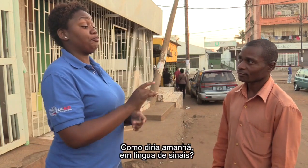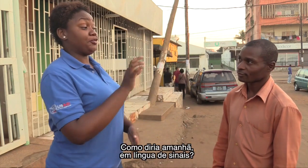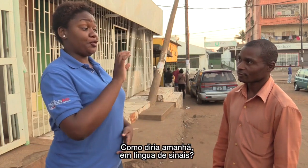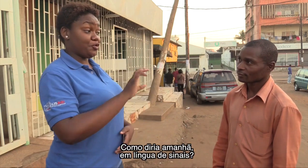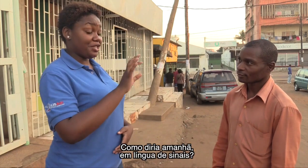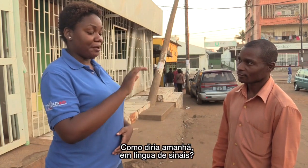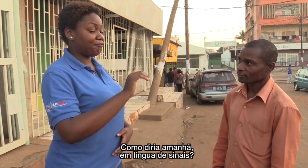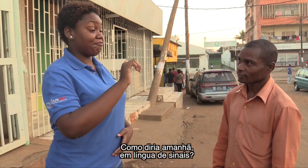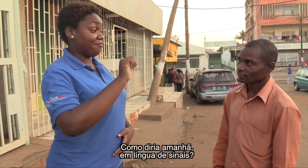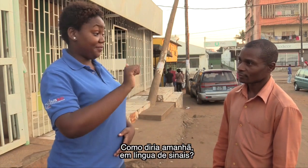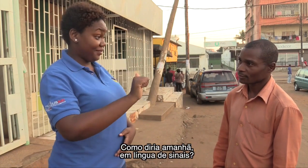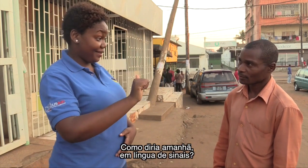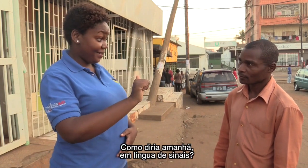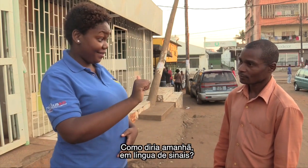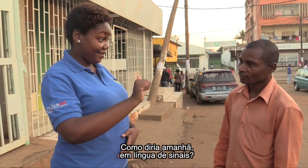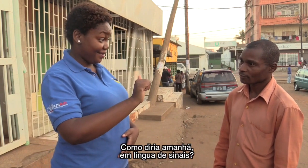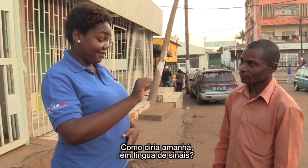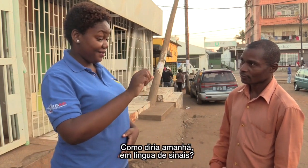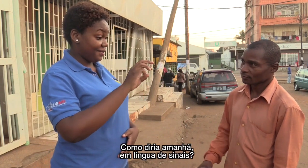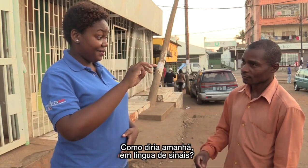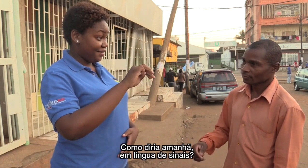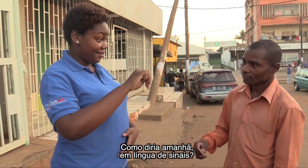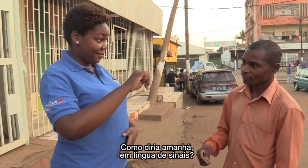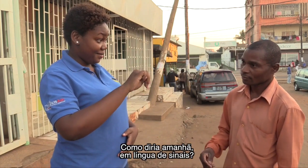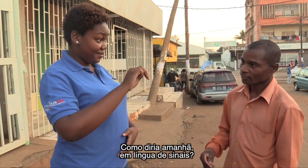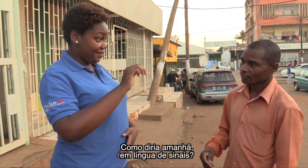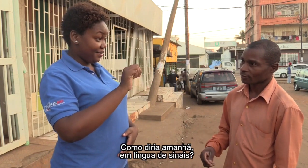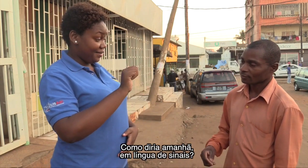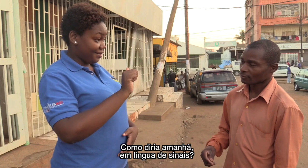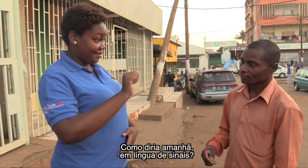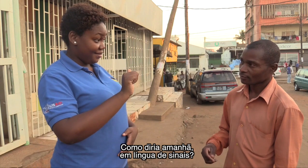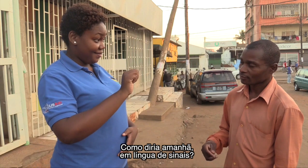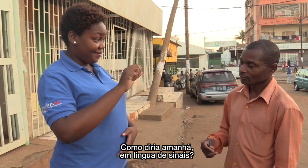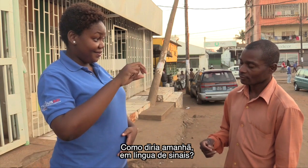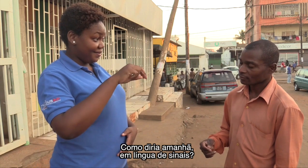como diria amanhã em língua de sinais moçambicana